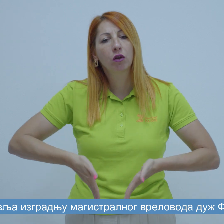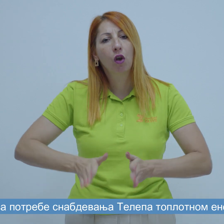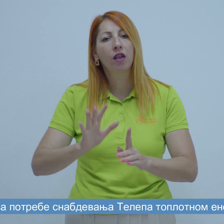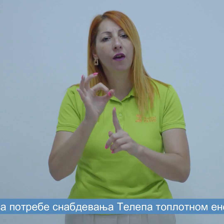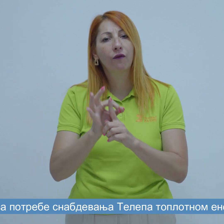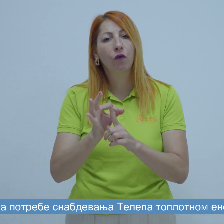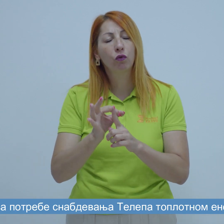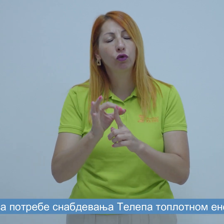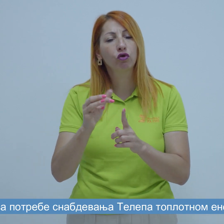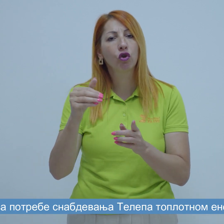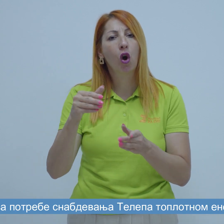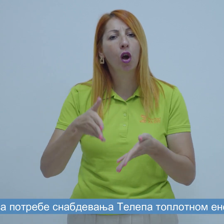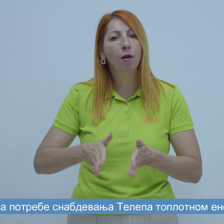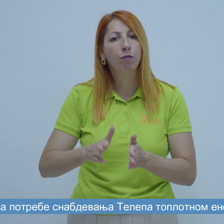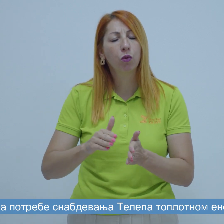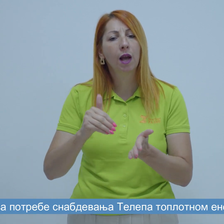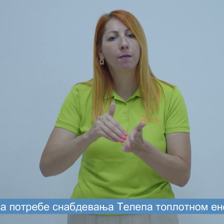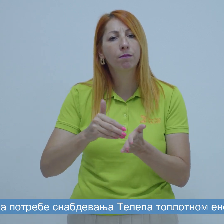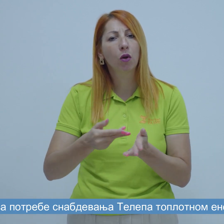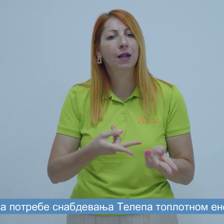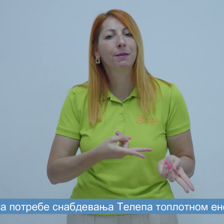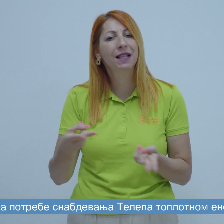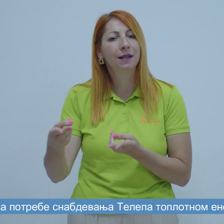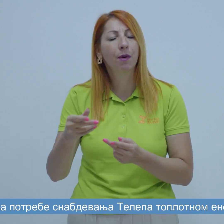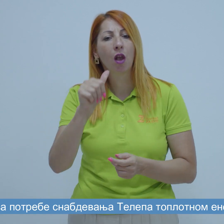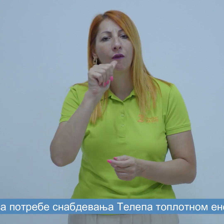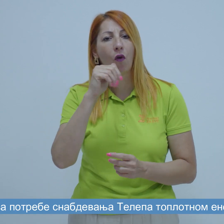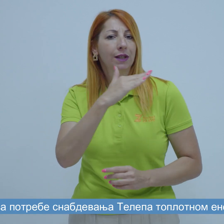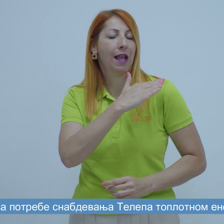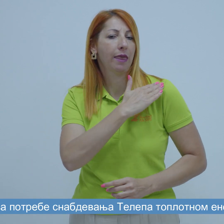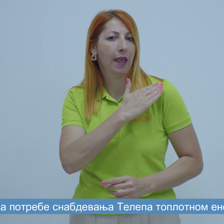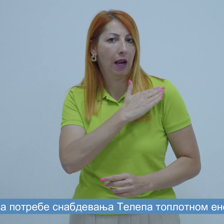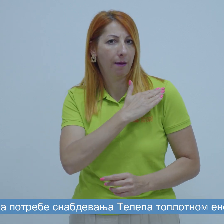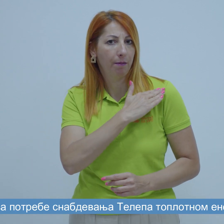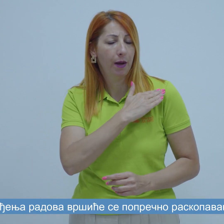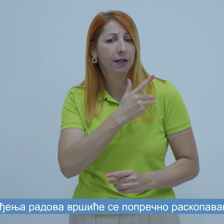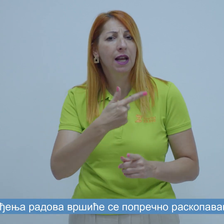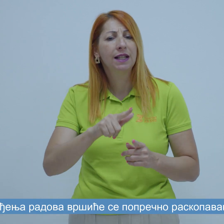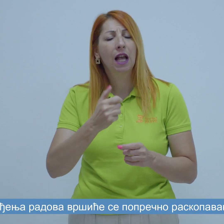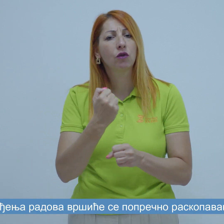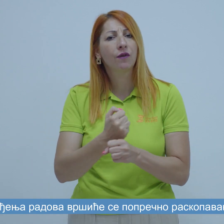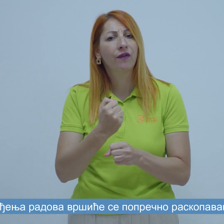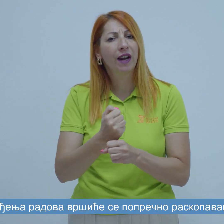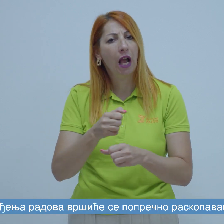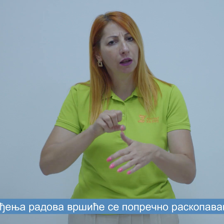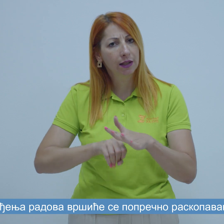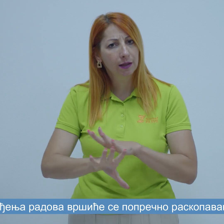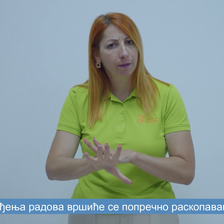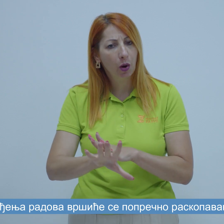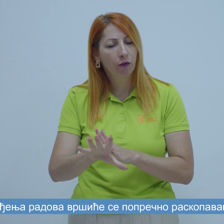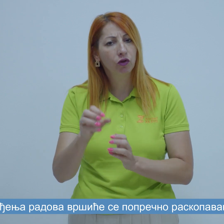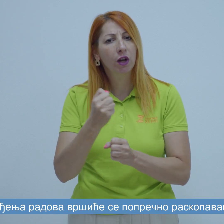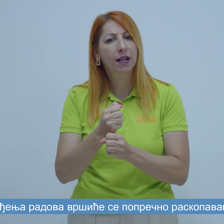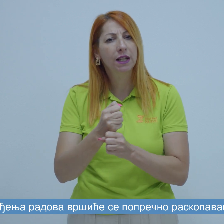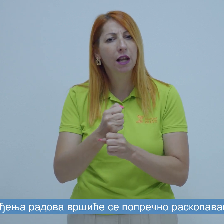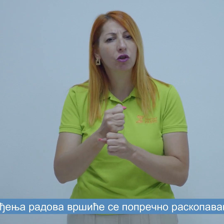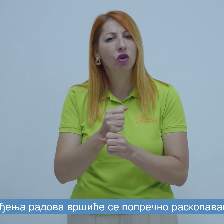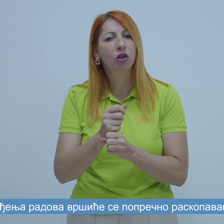za potrebe snabdevanja Telepa toplotnom energijom. Tokom izvođenja radova vršit će se poprečno